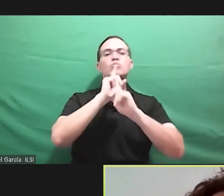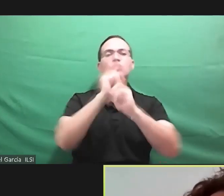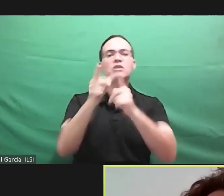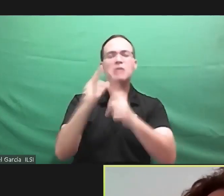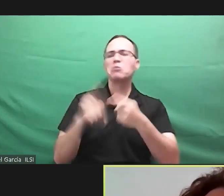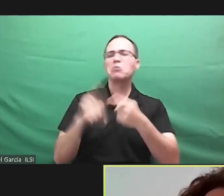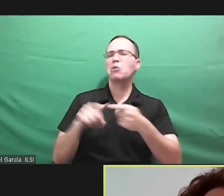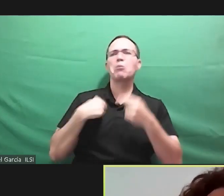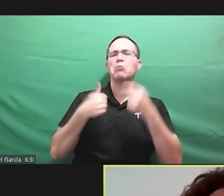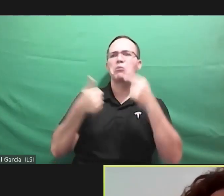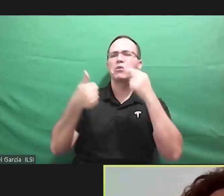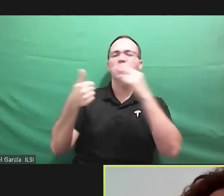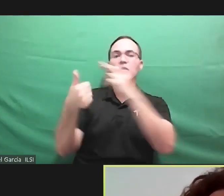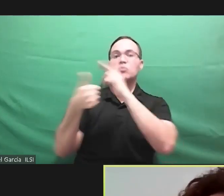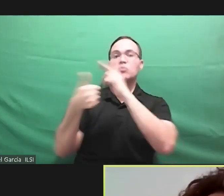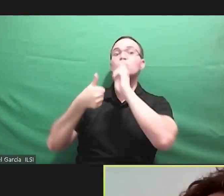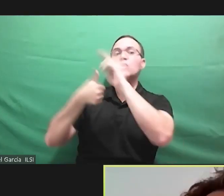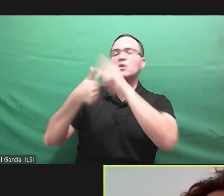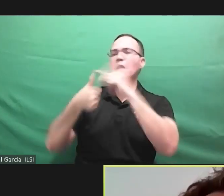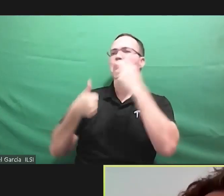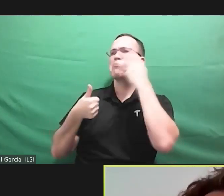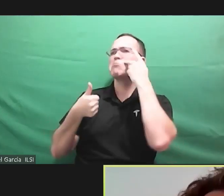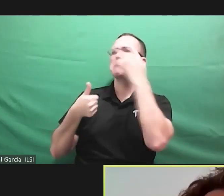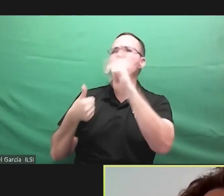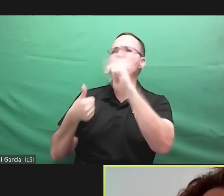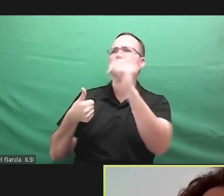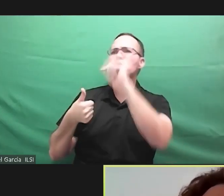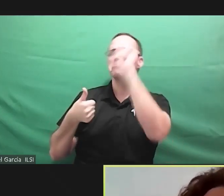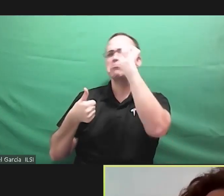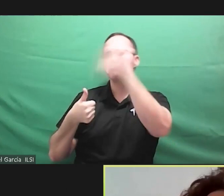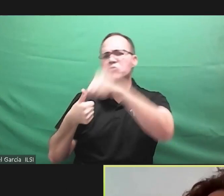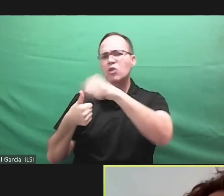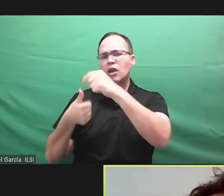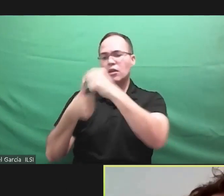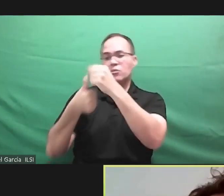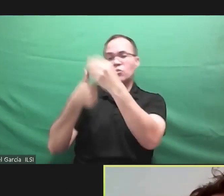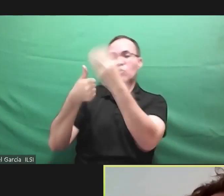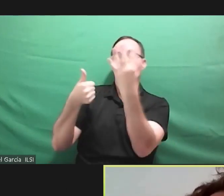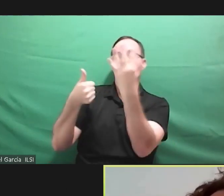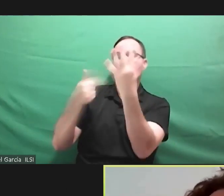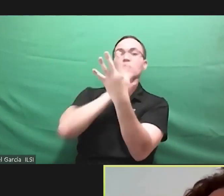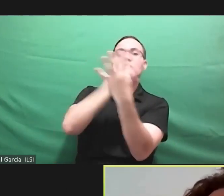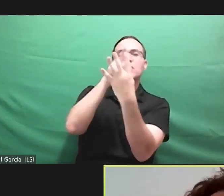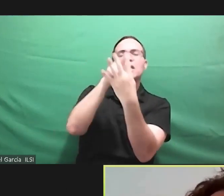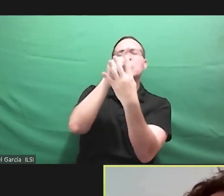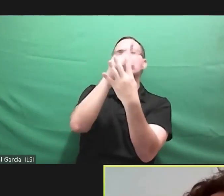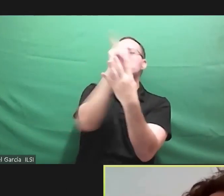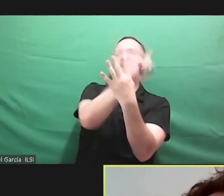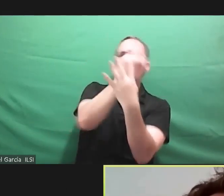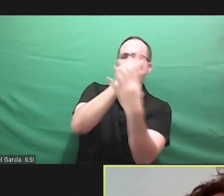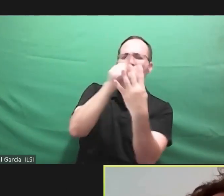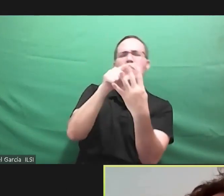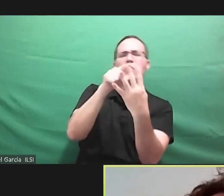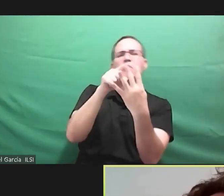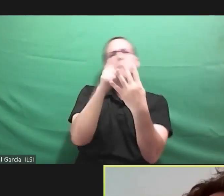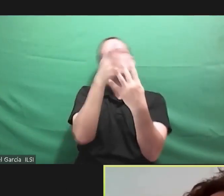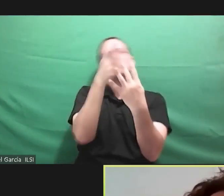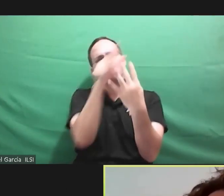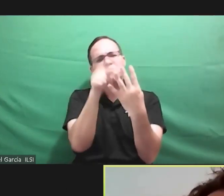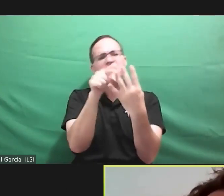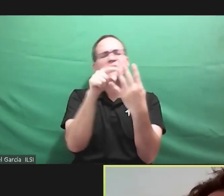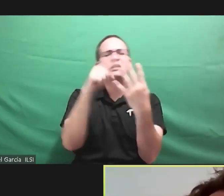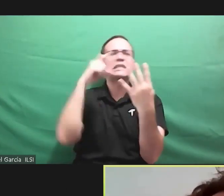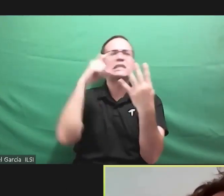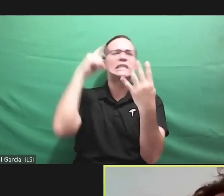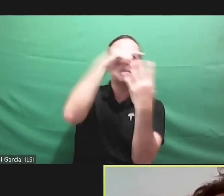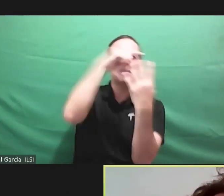ejemplo. Sí, tengo cierta dificultad. Sí, mucha dificultad o no puedo hacerlo. Es importante decir